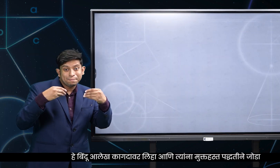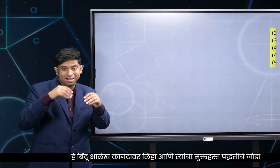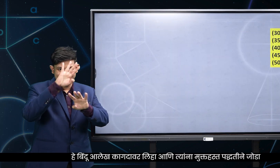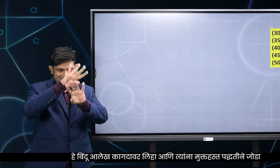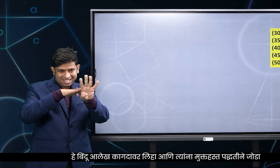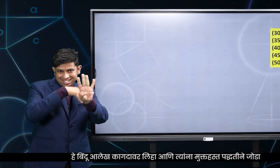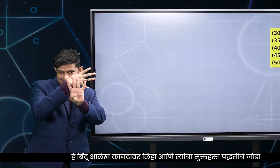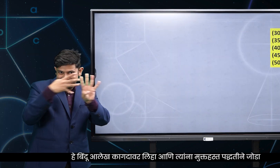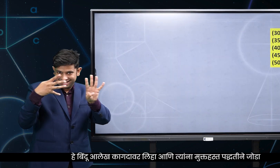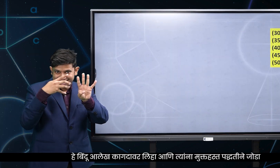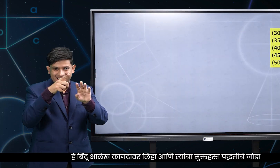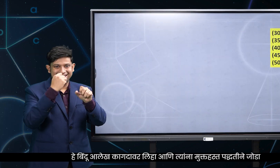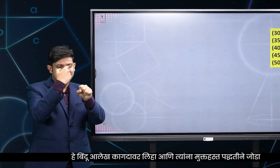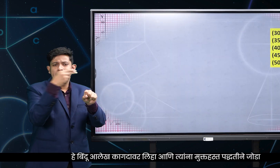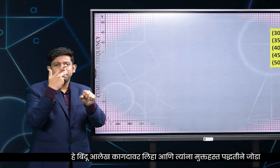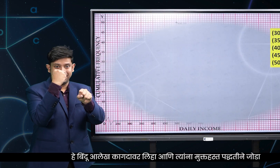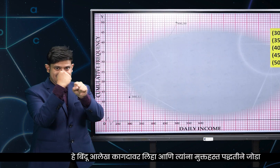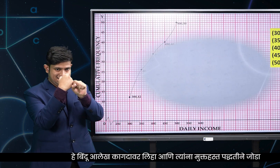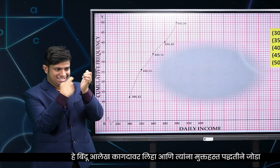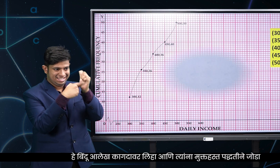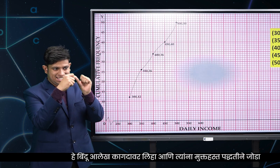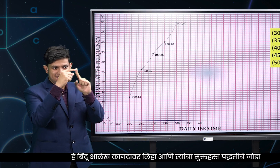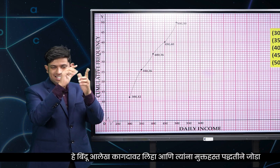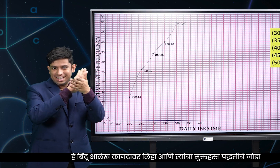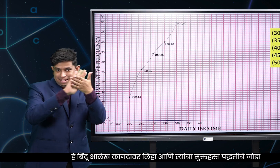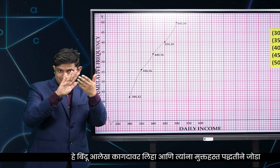हे बिंदू आलेख कागदावर लिहा आणि त्यांना मुक्तहस्त पद्धतीने जोडा.